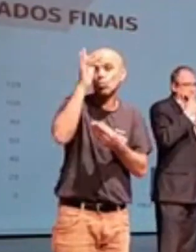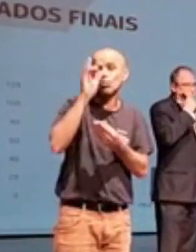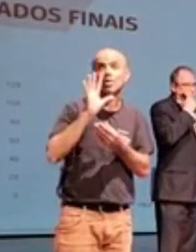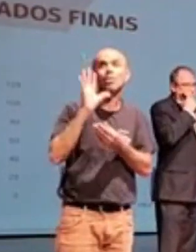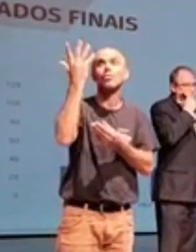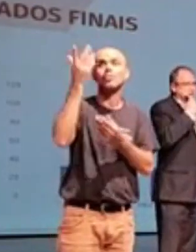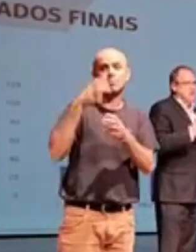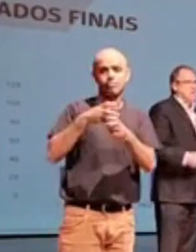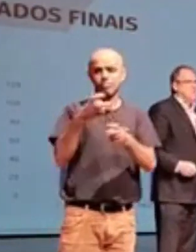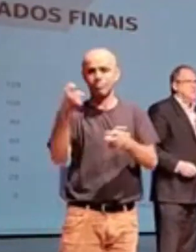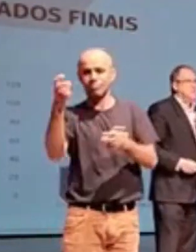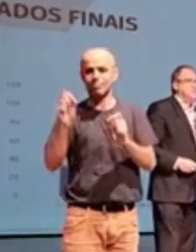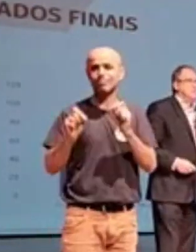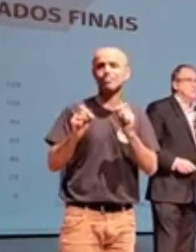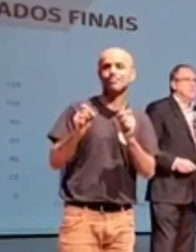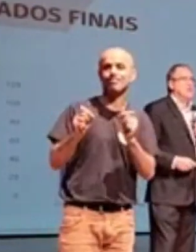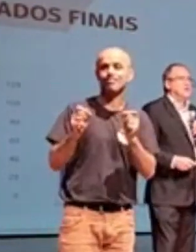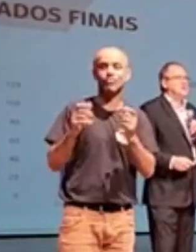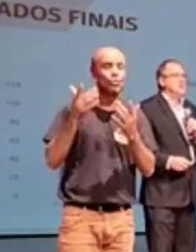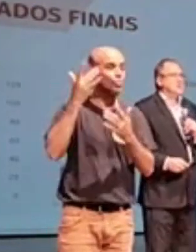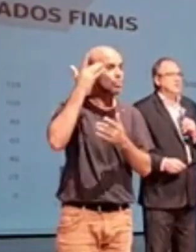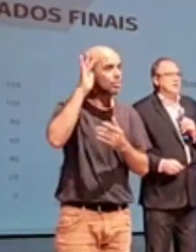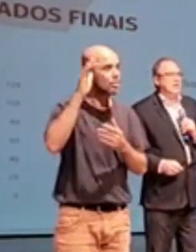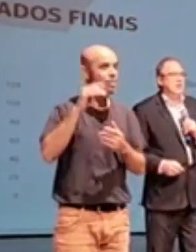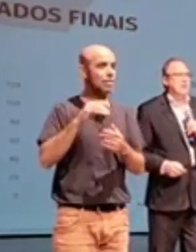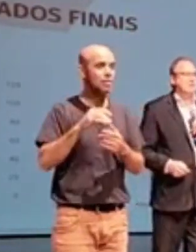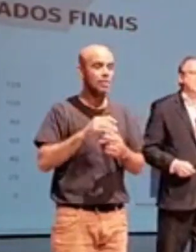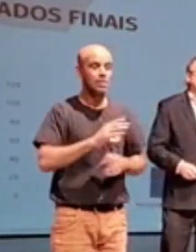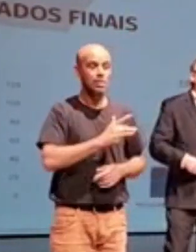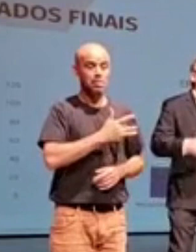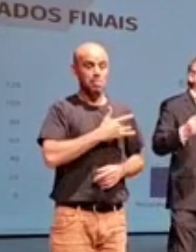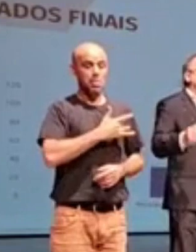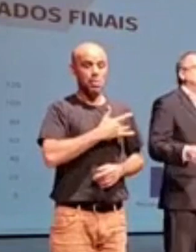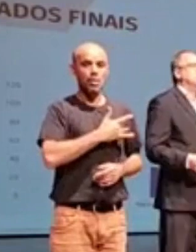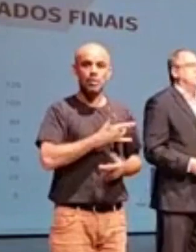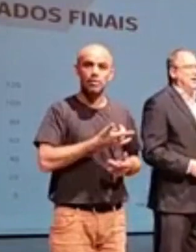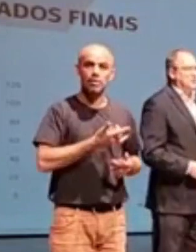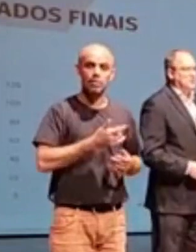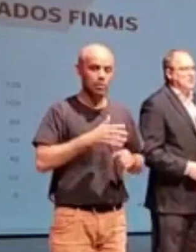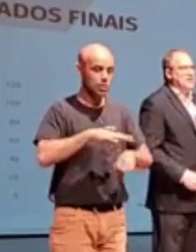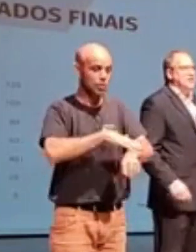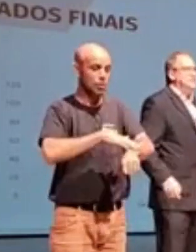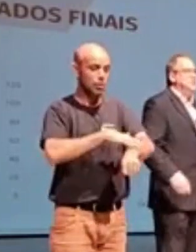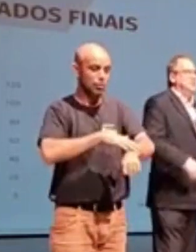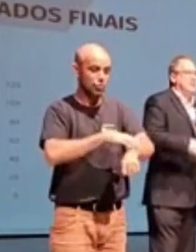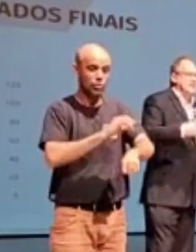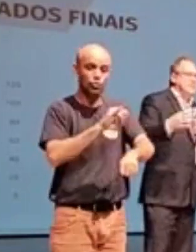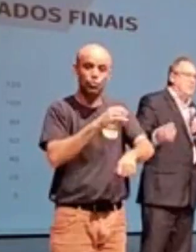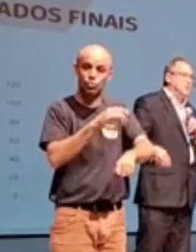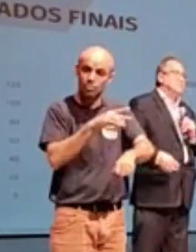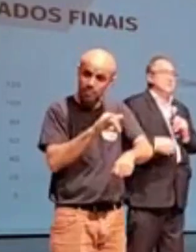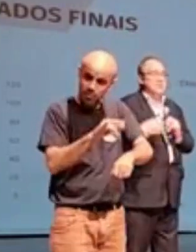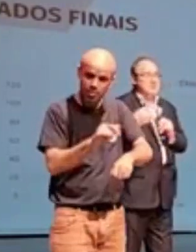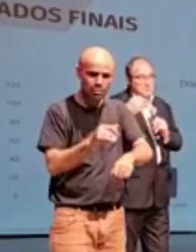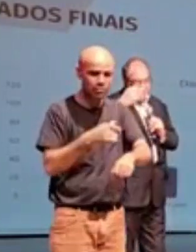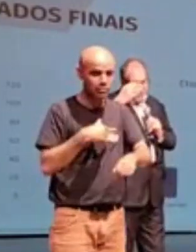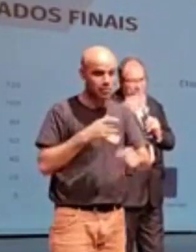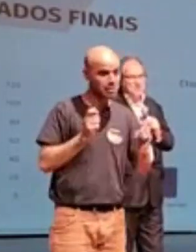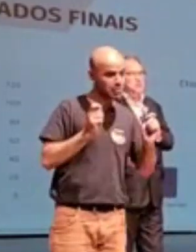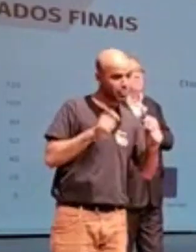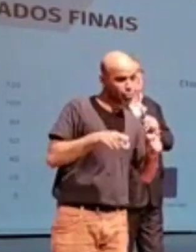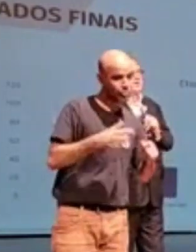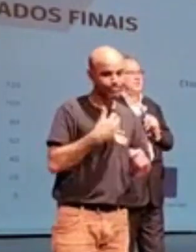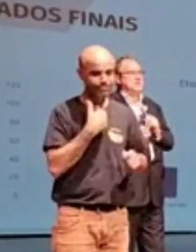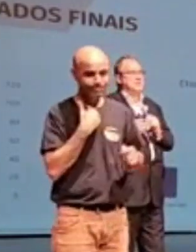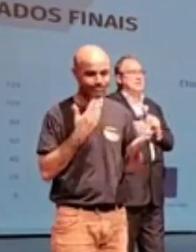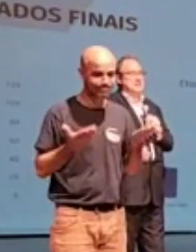causa de uma coisa. Quando você fala assim, miocardite, dermatite idiopática, existem várias hipóteses, mas não é